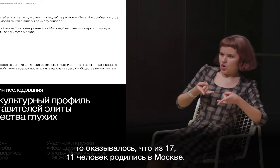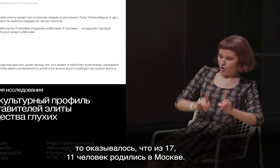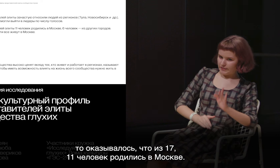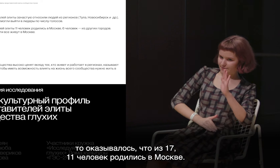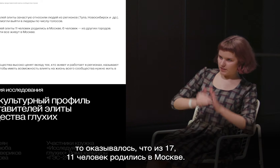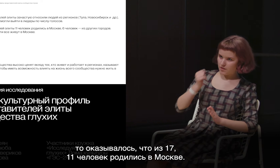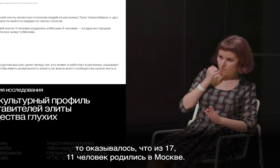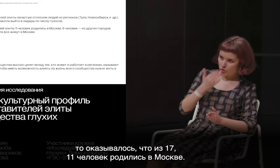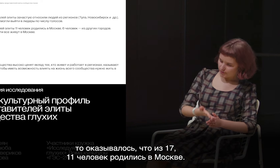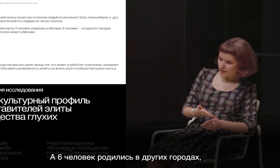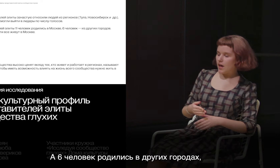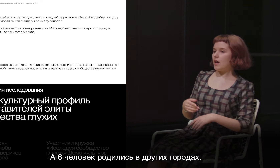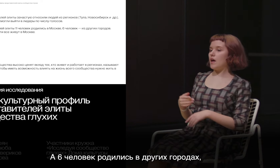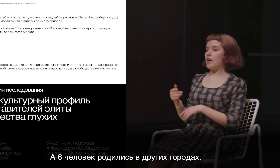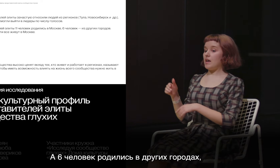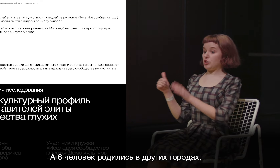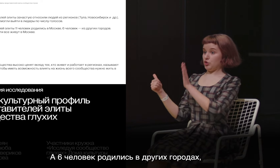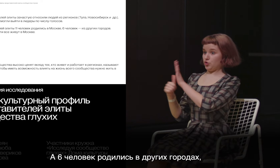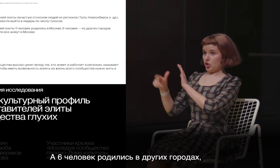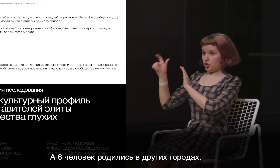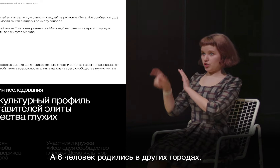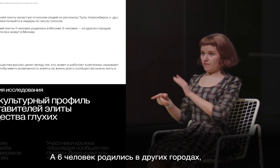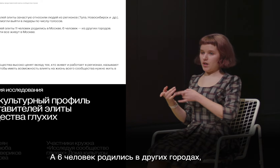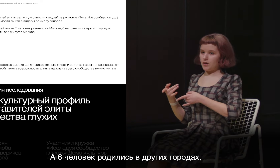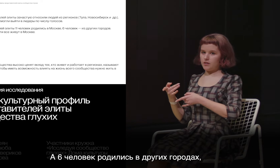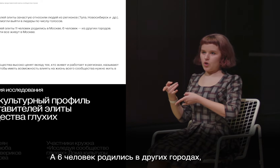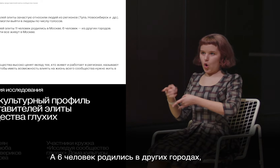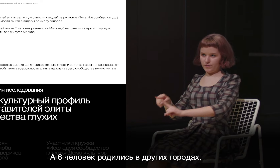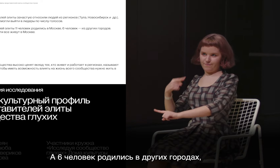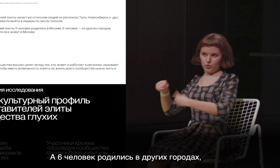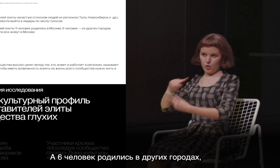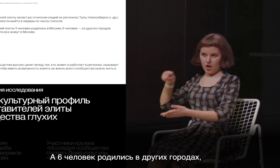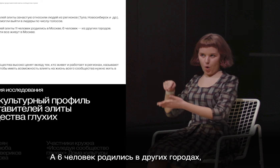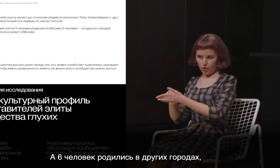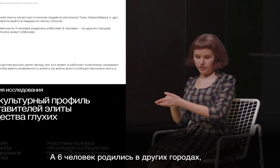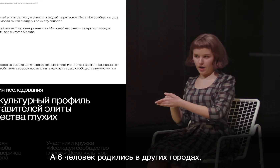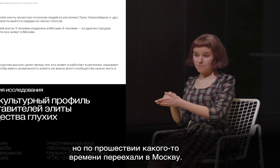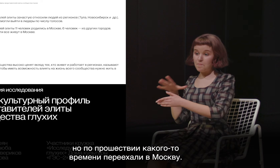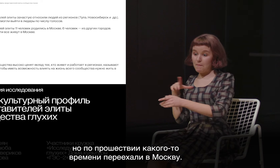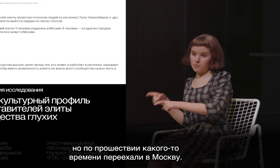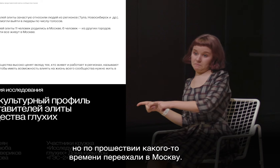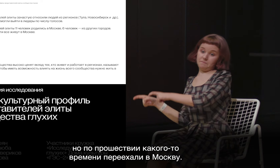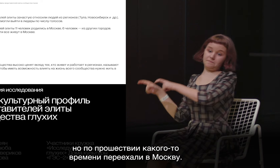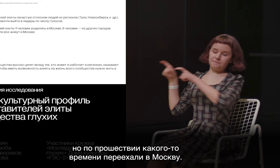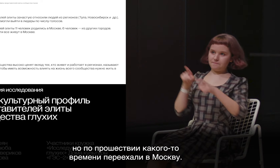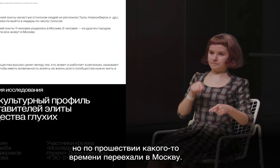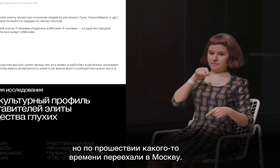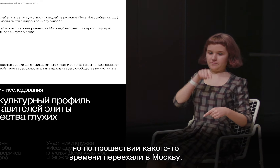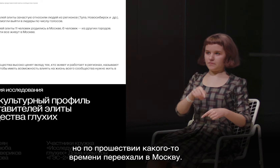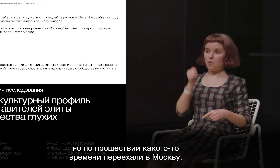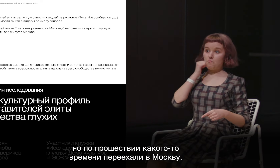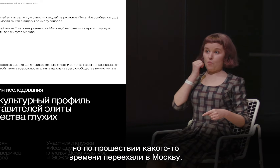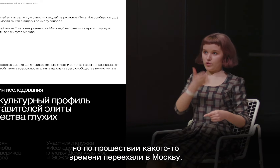Москве. Прям в Москве, в Москве. А 6 человек родились в других городах, но по прошествии какого-то